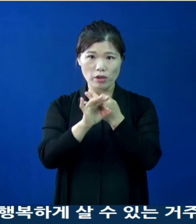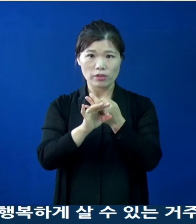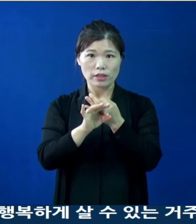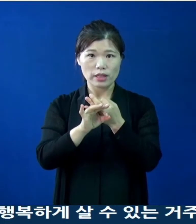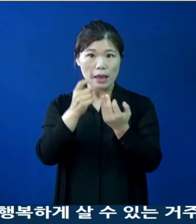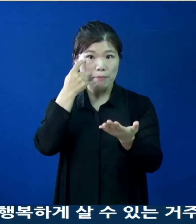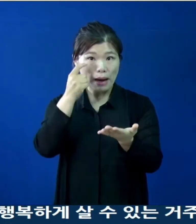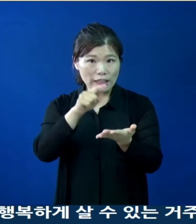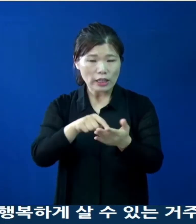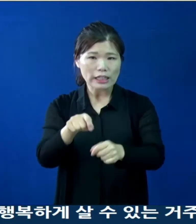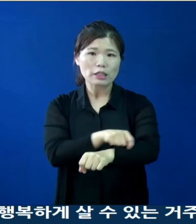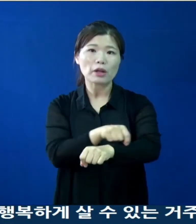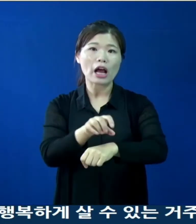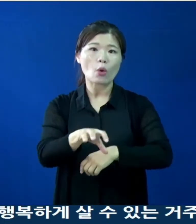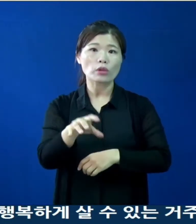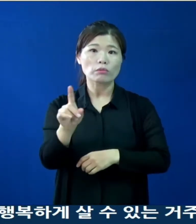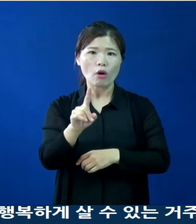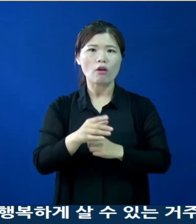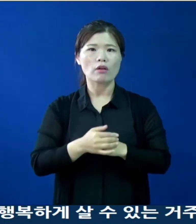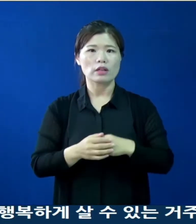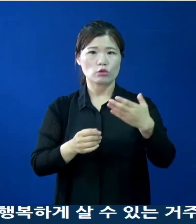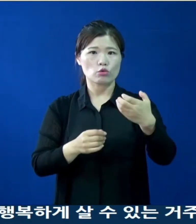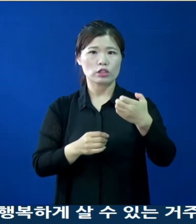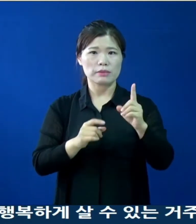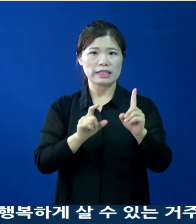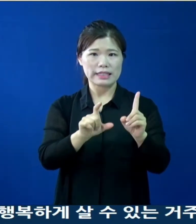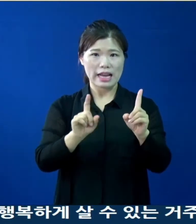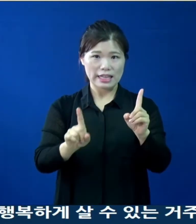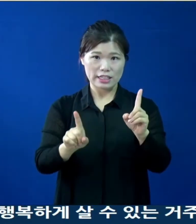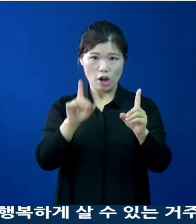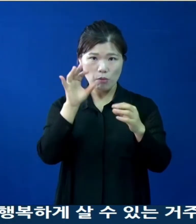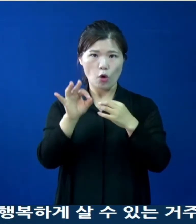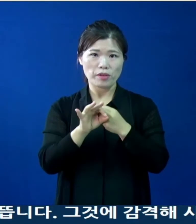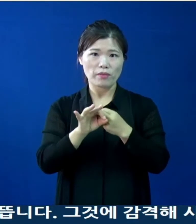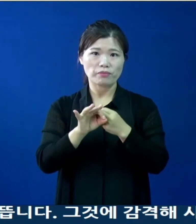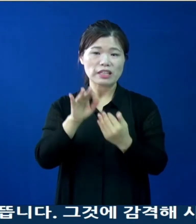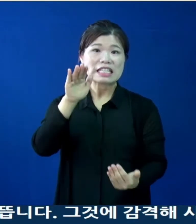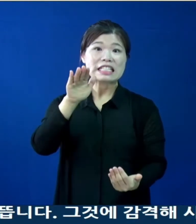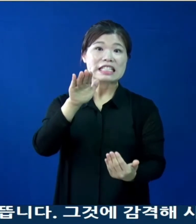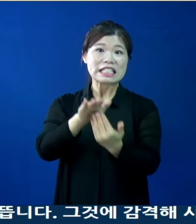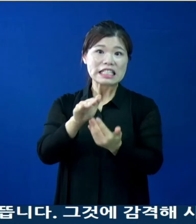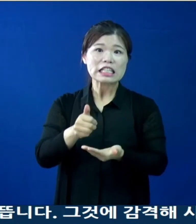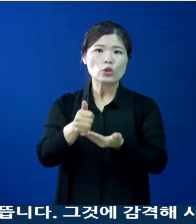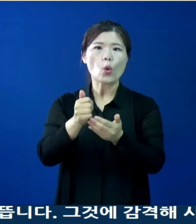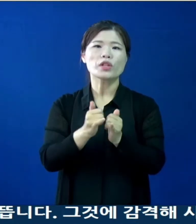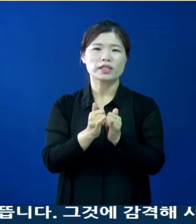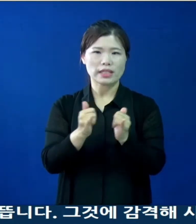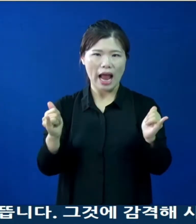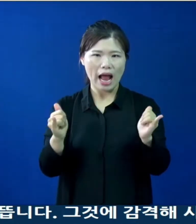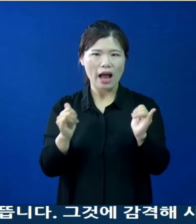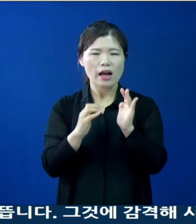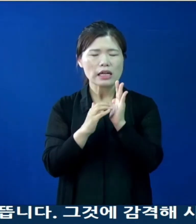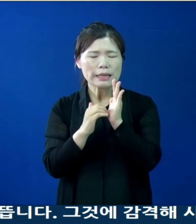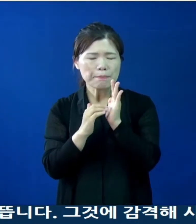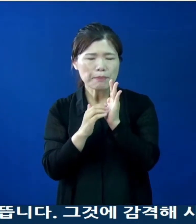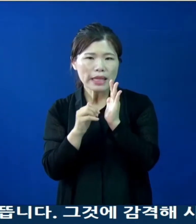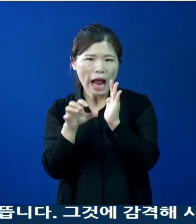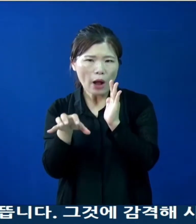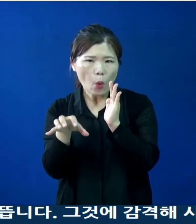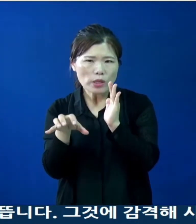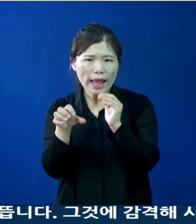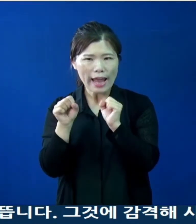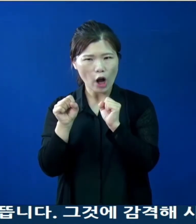거주의 장소는 1절에 기록이 되어 있습니다. 지존자의 은밀한 곳에 거주하는